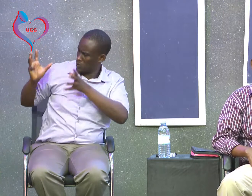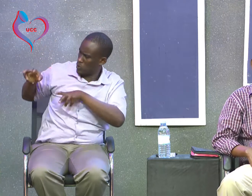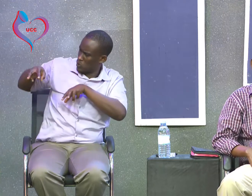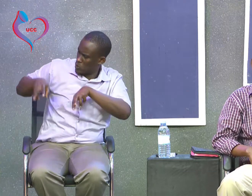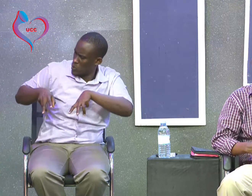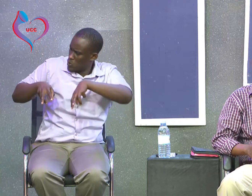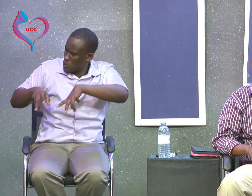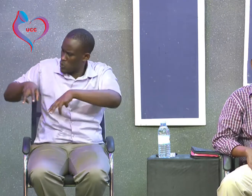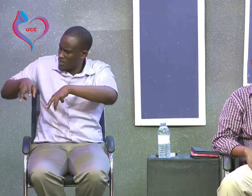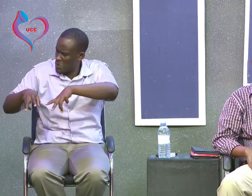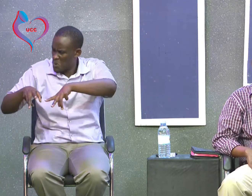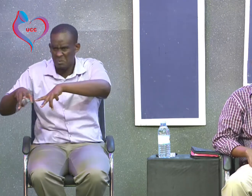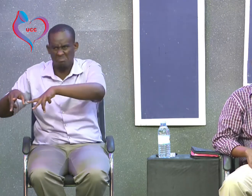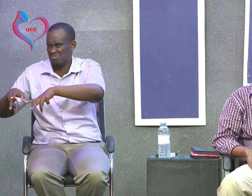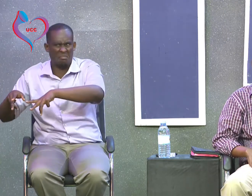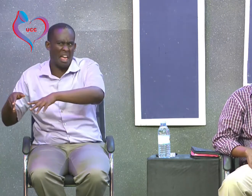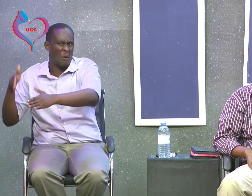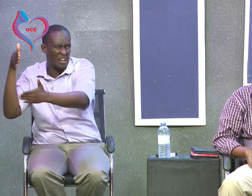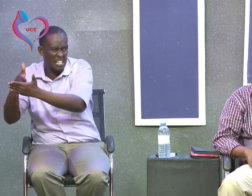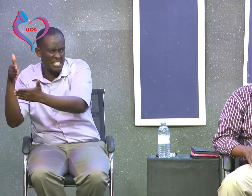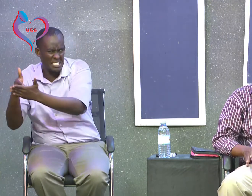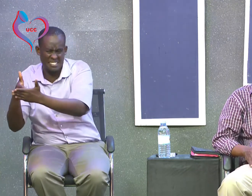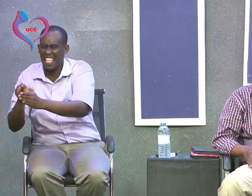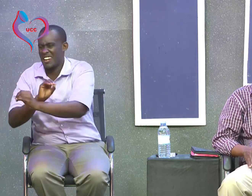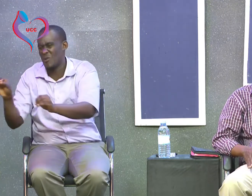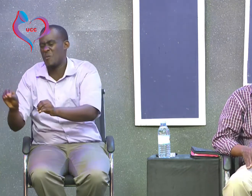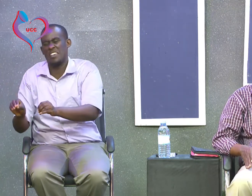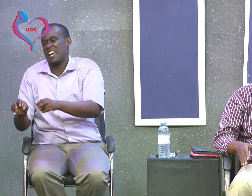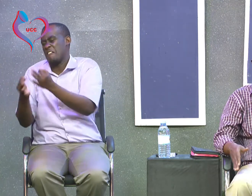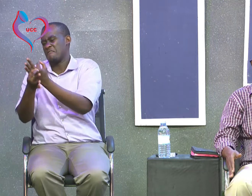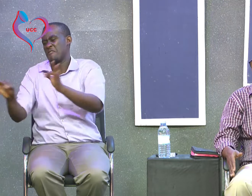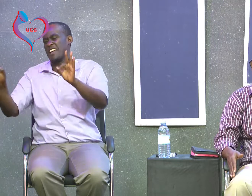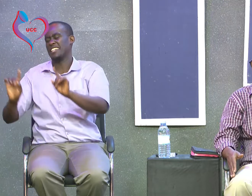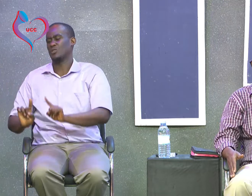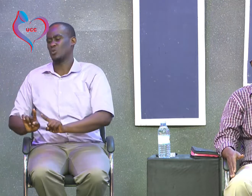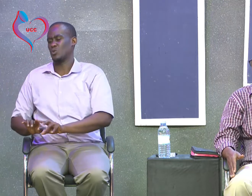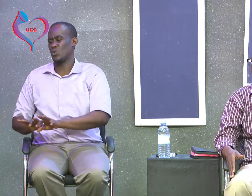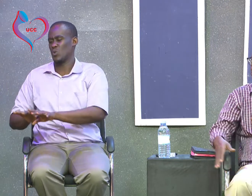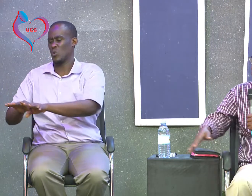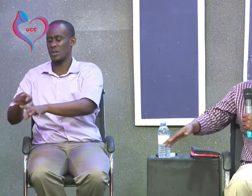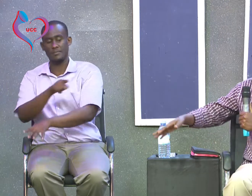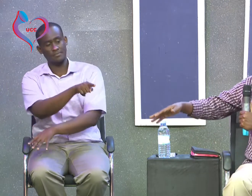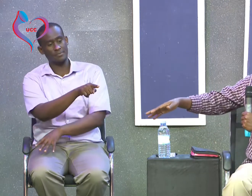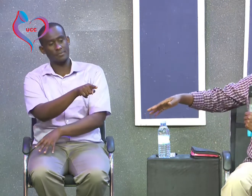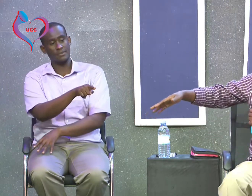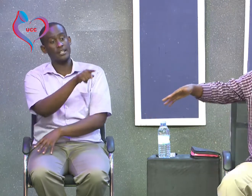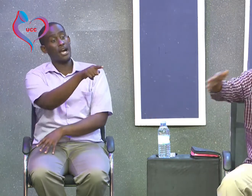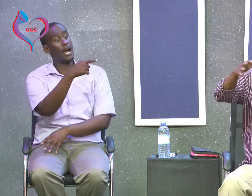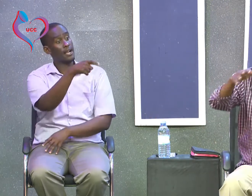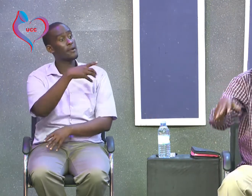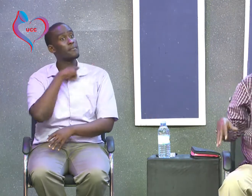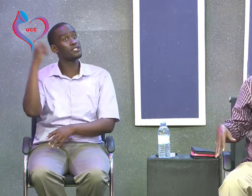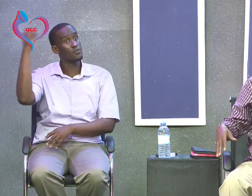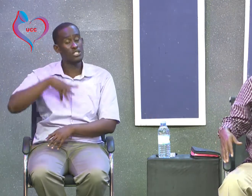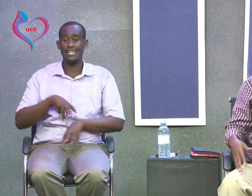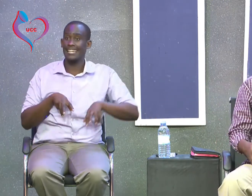ng'ogenda ng'ogenda toyina kikuziyiza naye natuuka nange nga ndi mu gugurupu